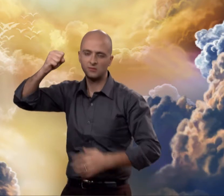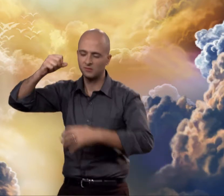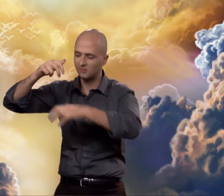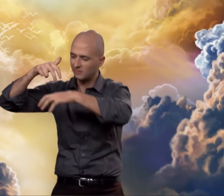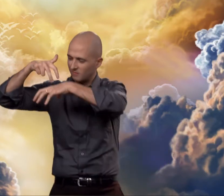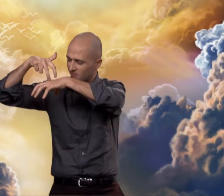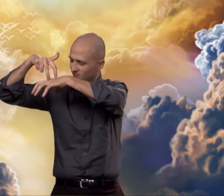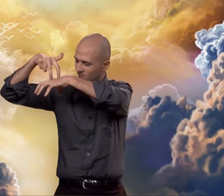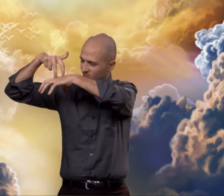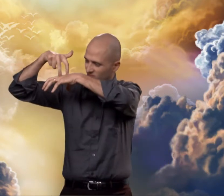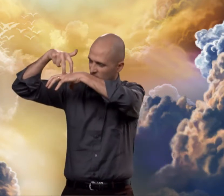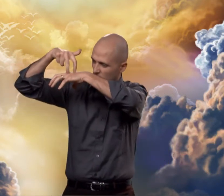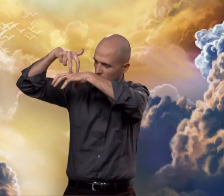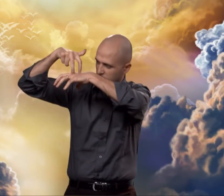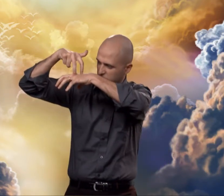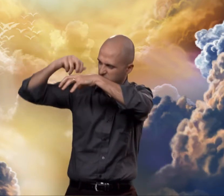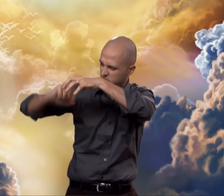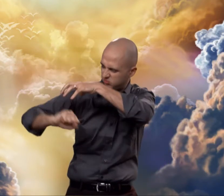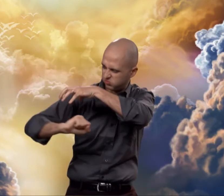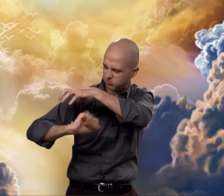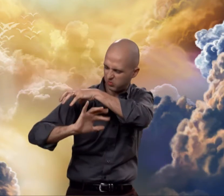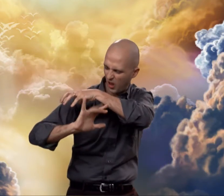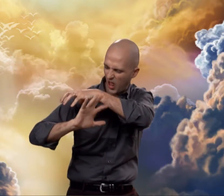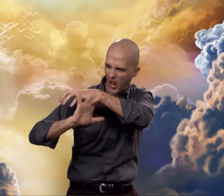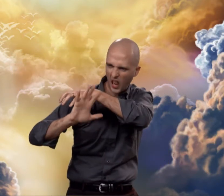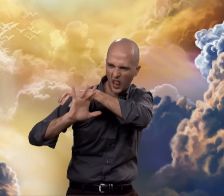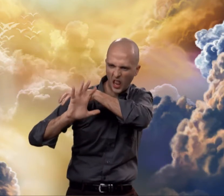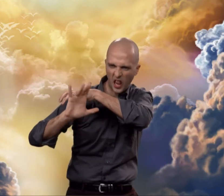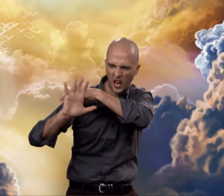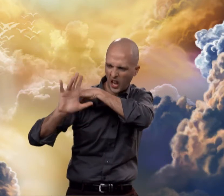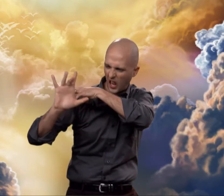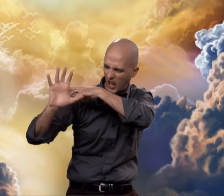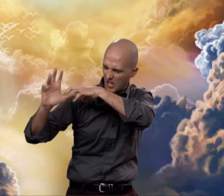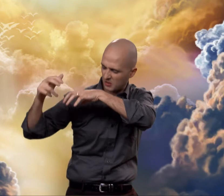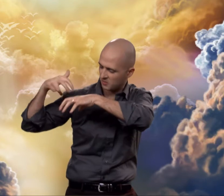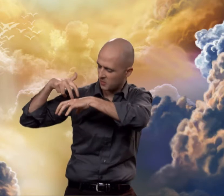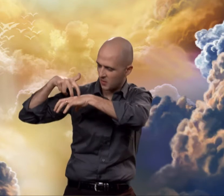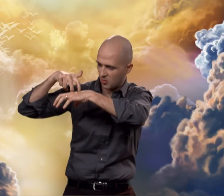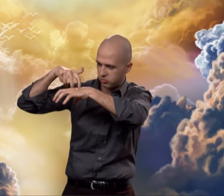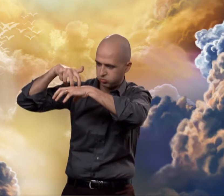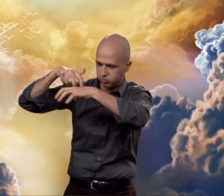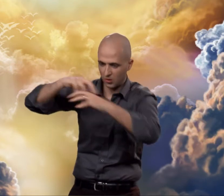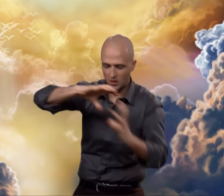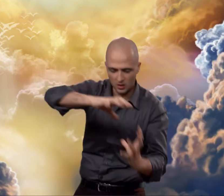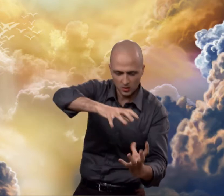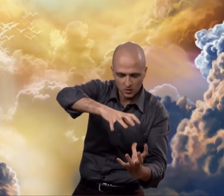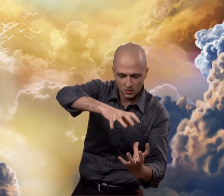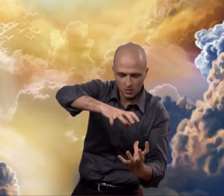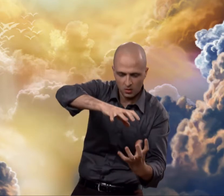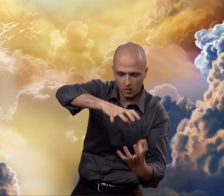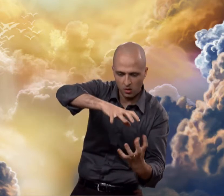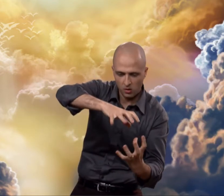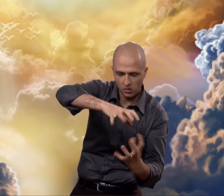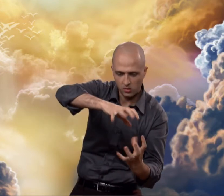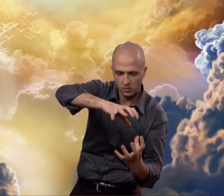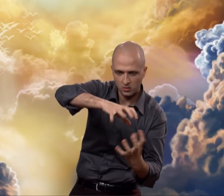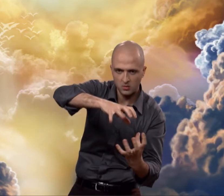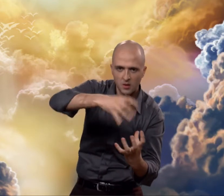sobre nós e escondam-nos da face daquele que está sentado no trono e da ira do Cordeiro, pois chegou o grande dia da ira